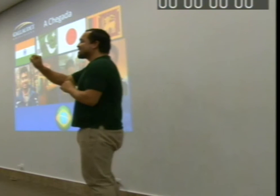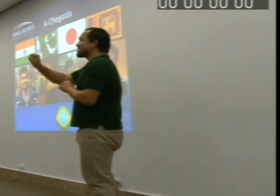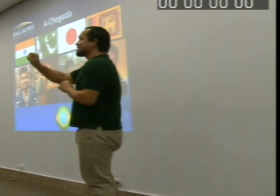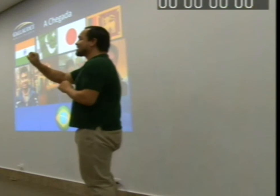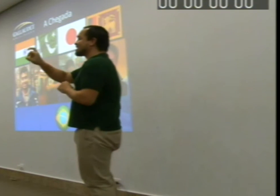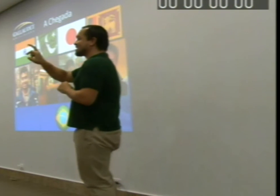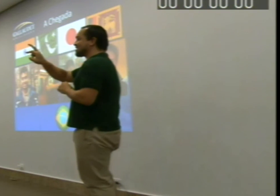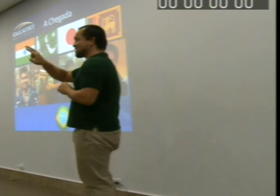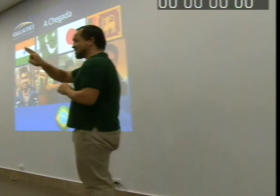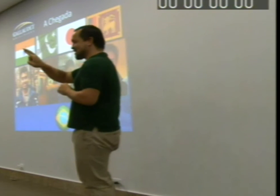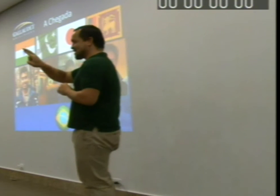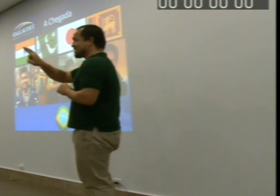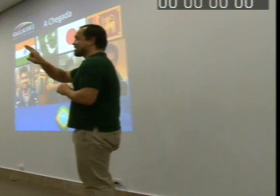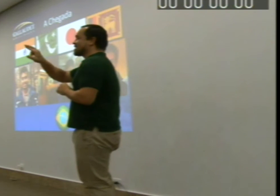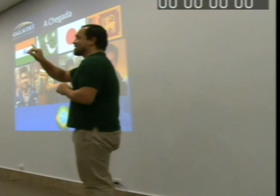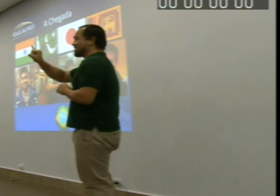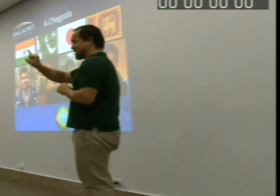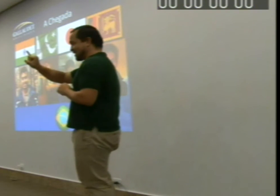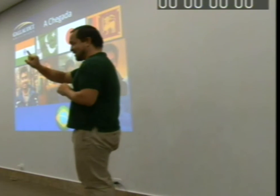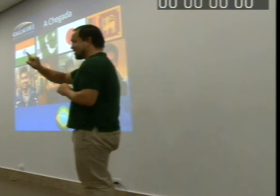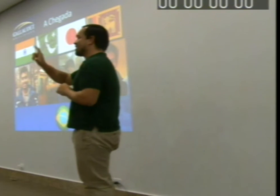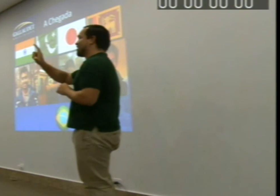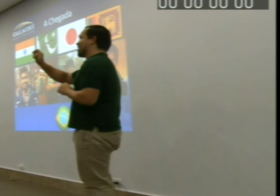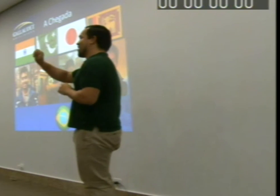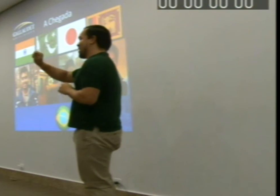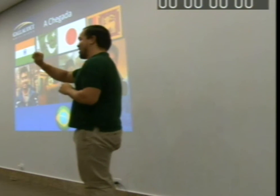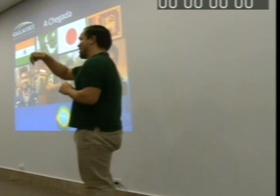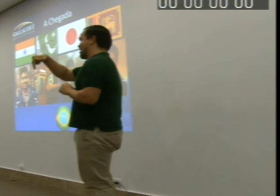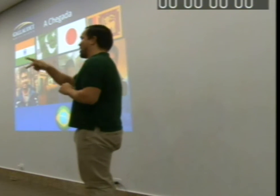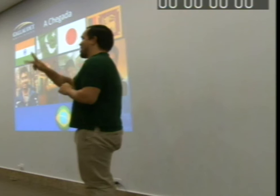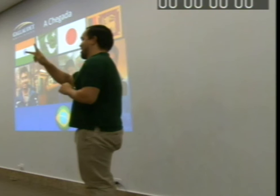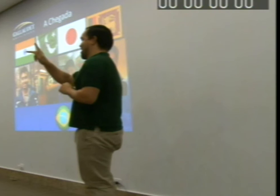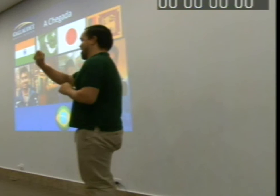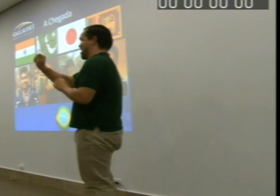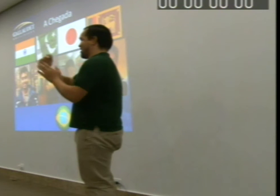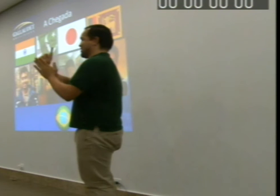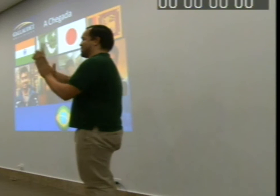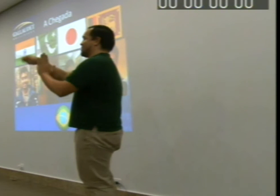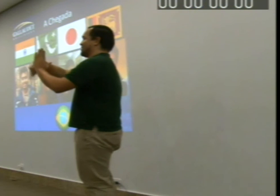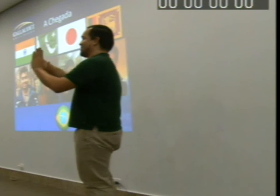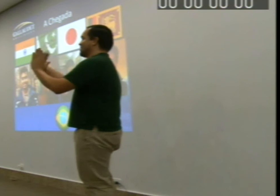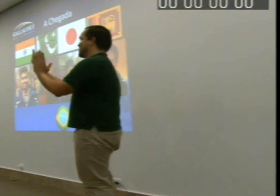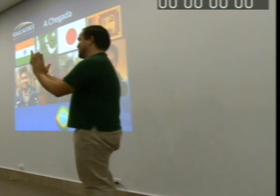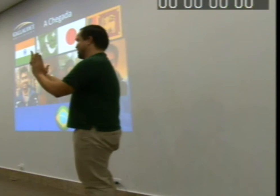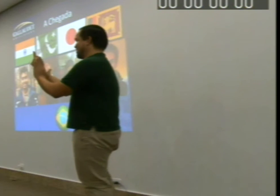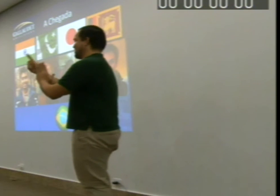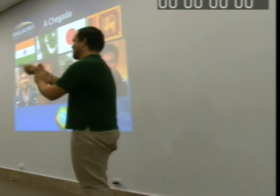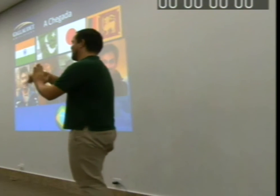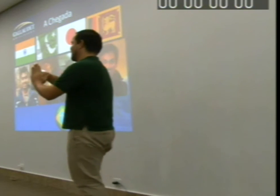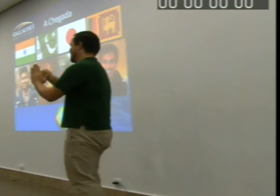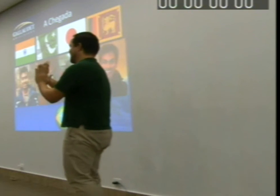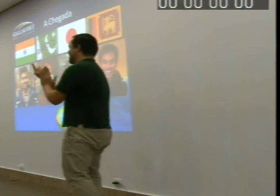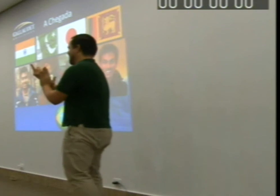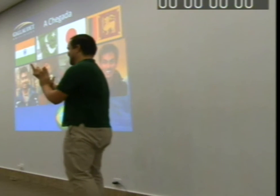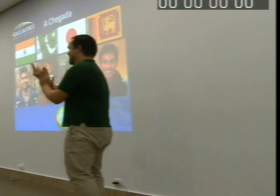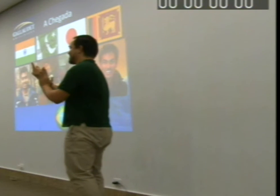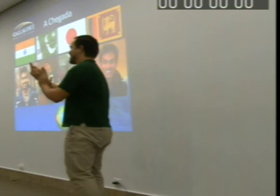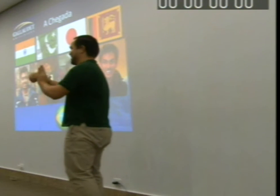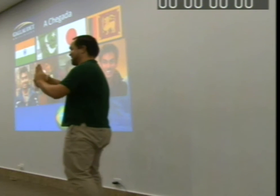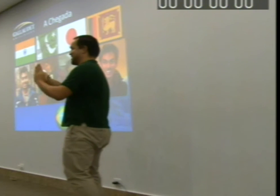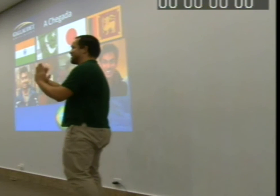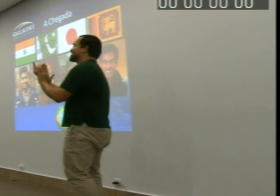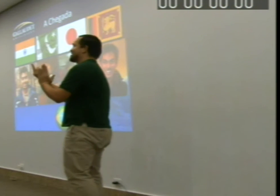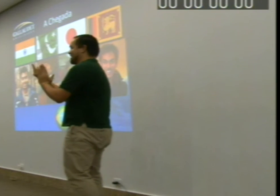hum ele é do Siri Lanca sri Lanca e esse é o sinal de sri